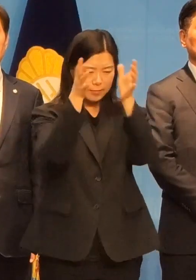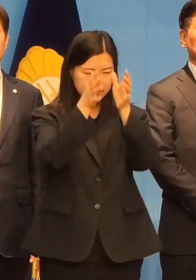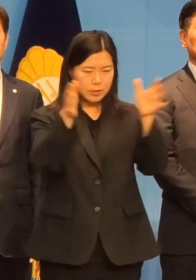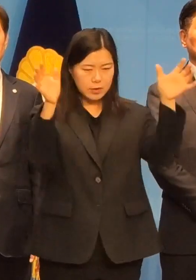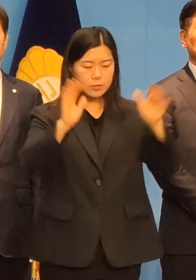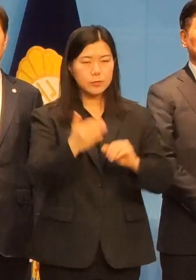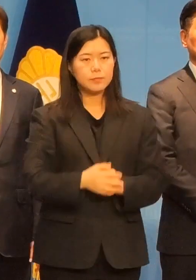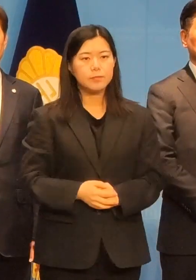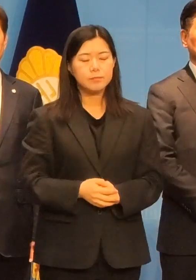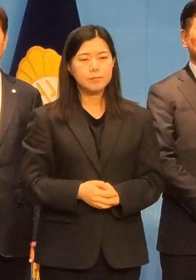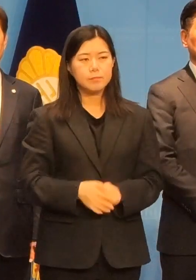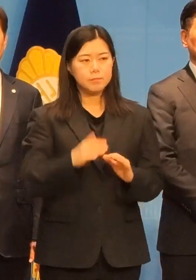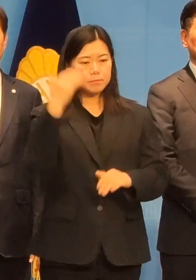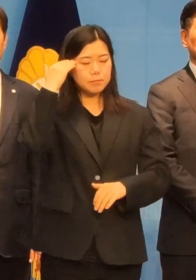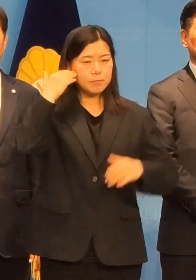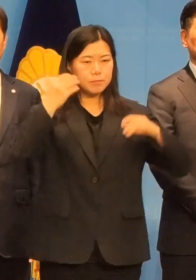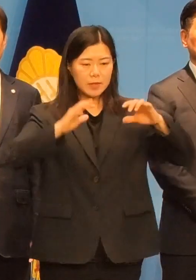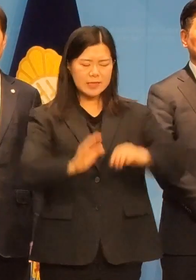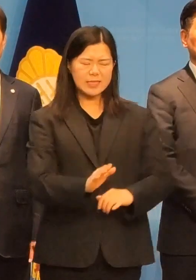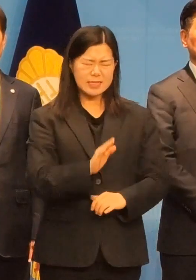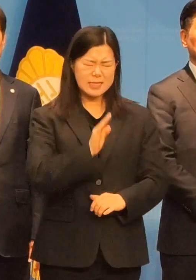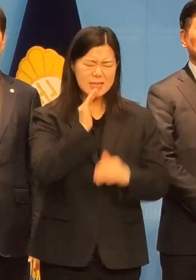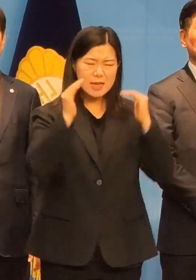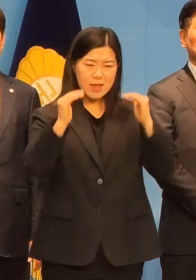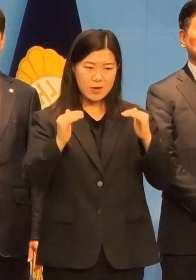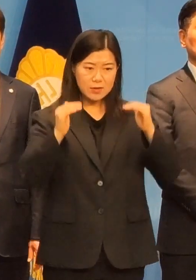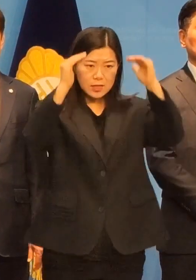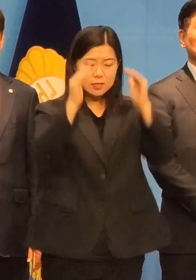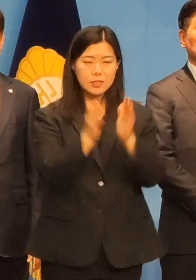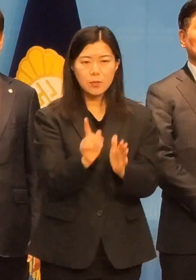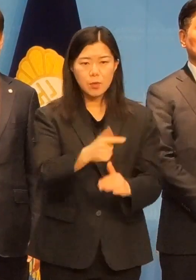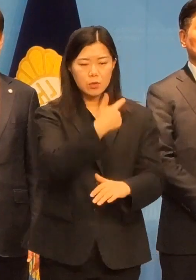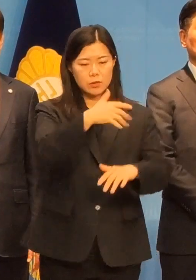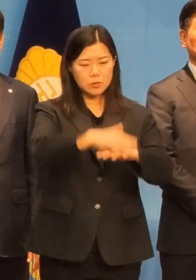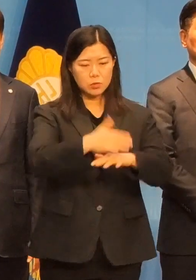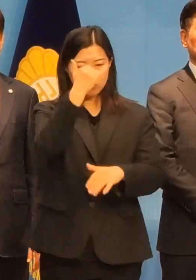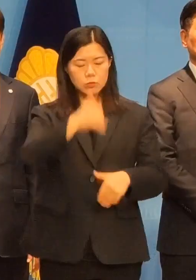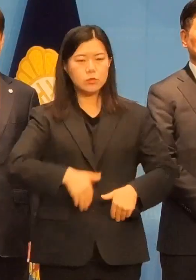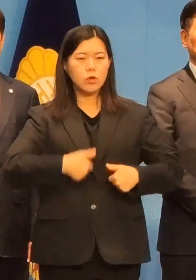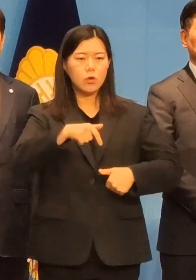사명입니다. 대한민국 진짜 성장의 출발을 대전